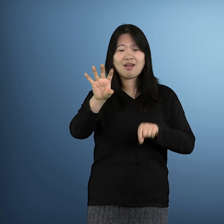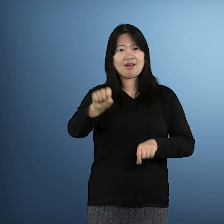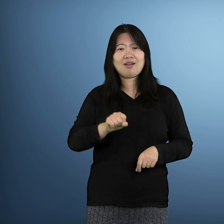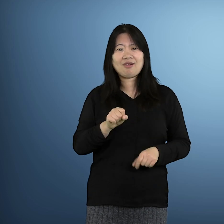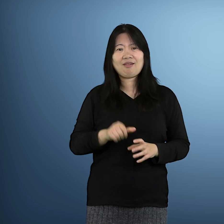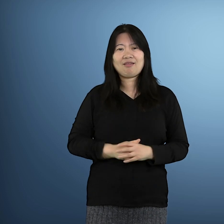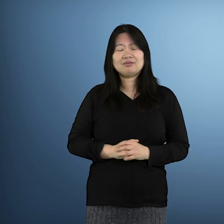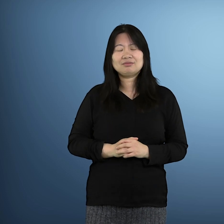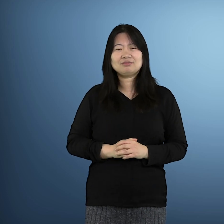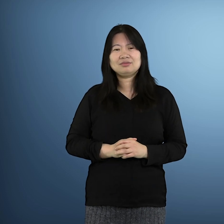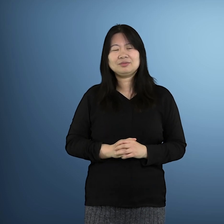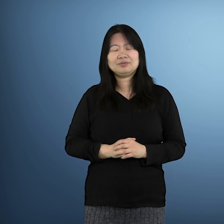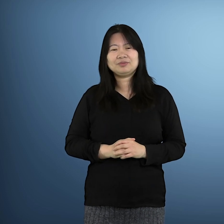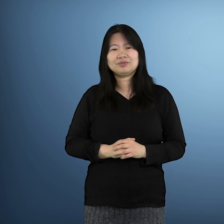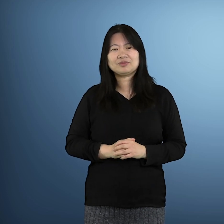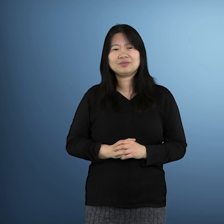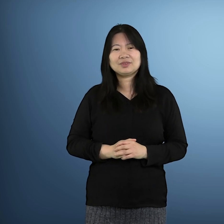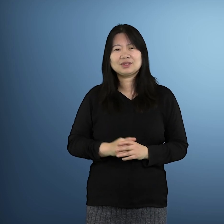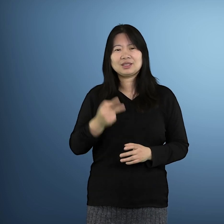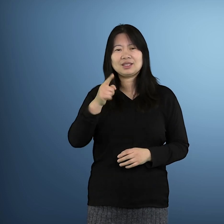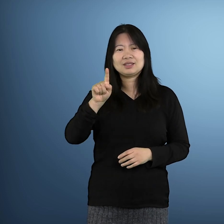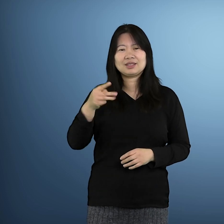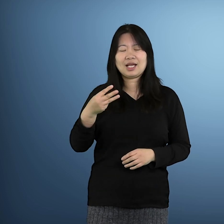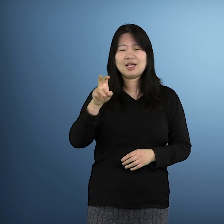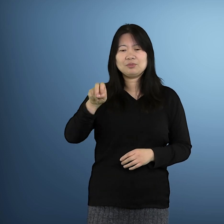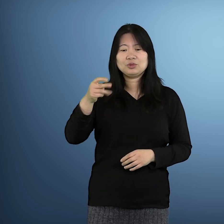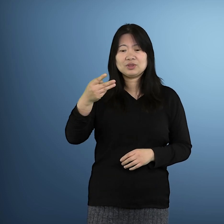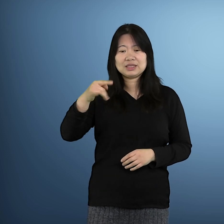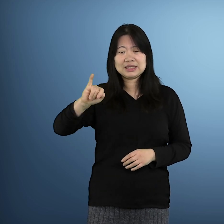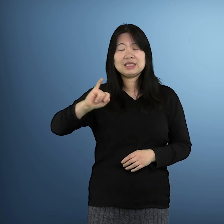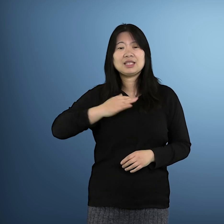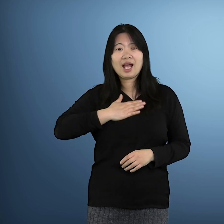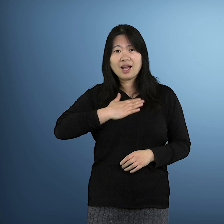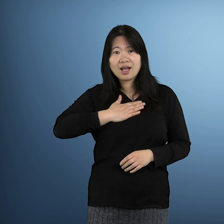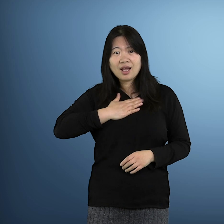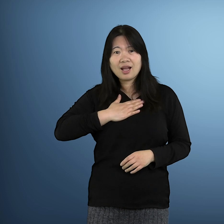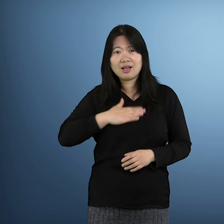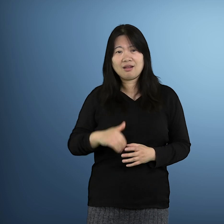왔어요. 이런 달무티라는 카드 아세요?